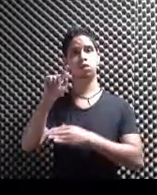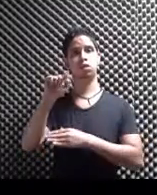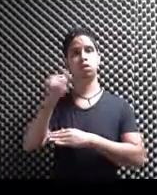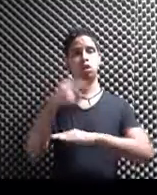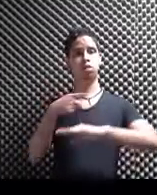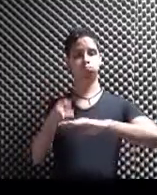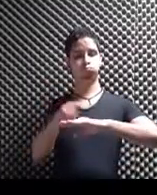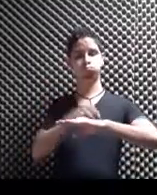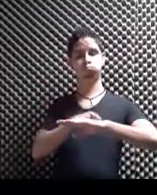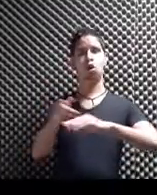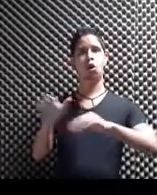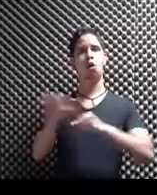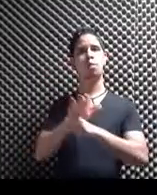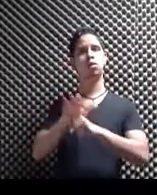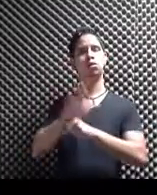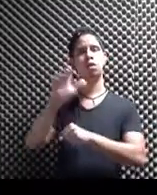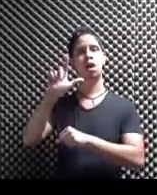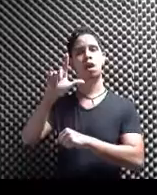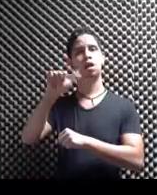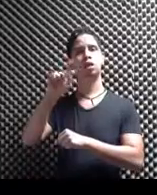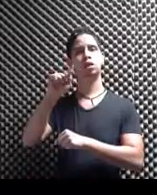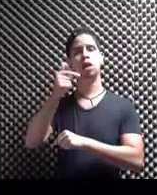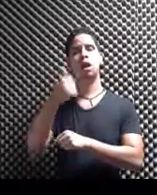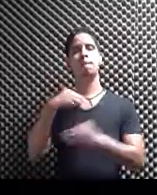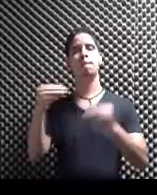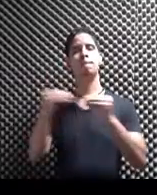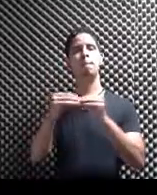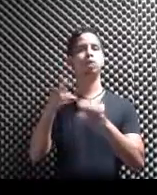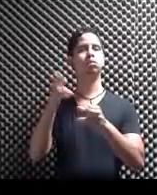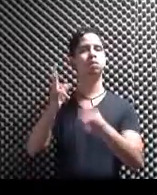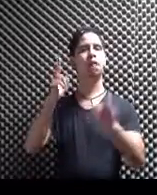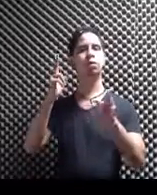4G LTE de AT&T más rápido en más lugares